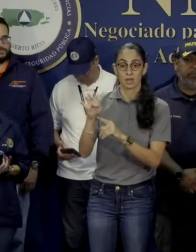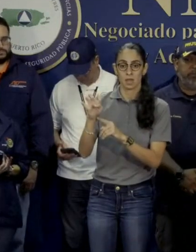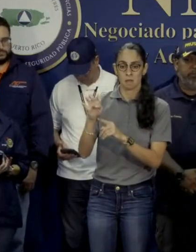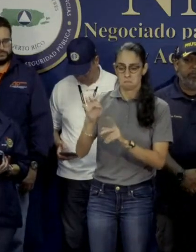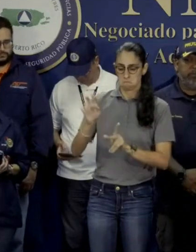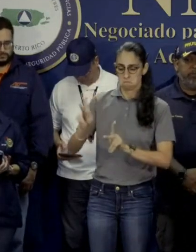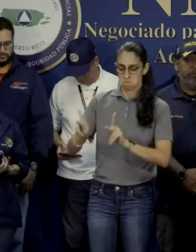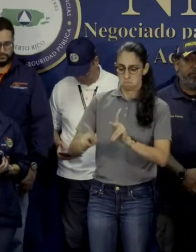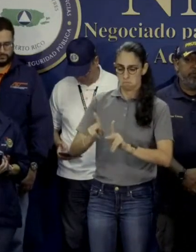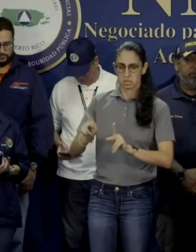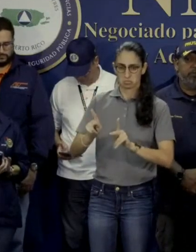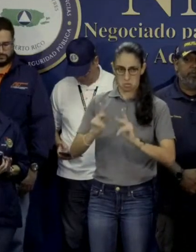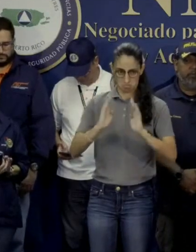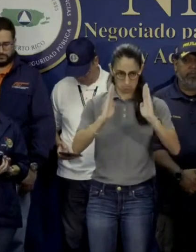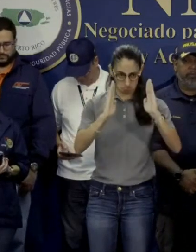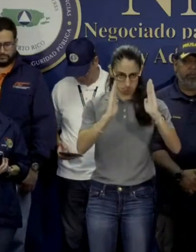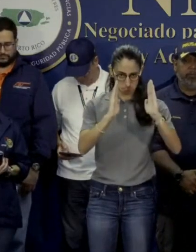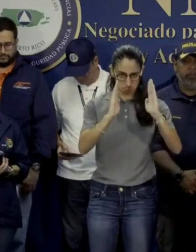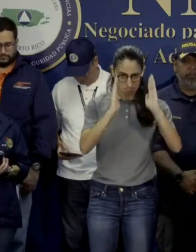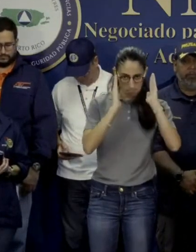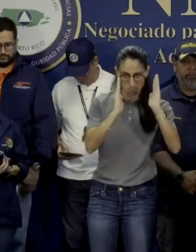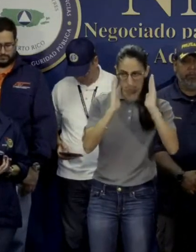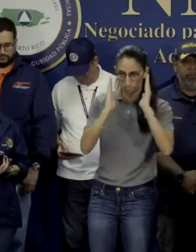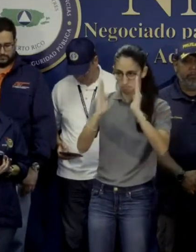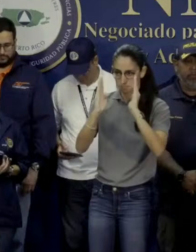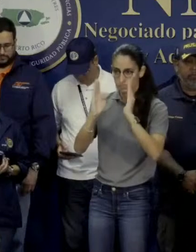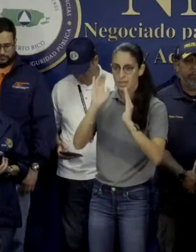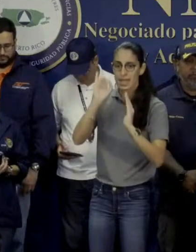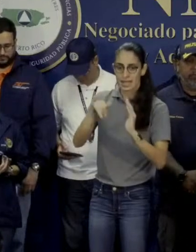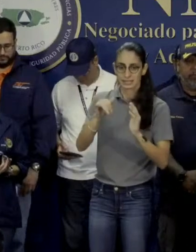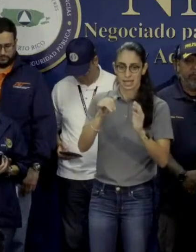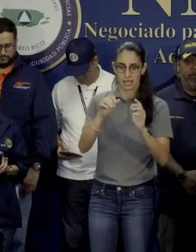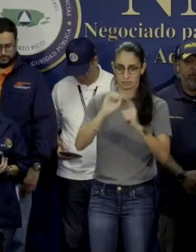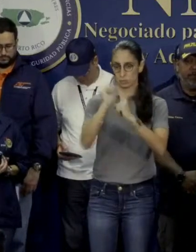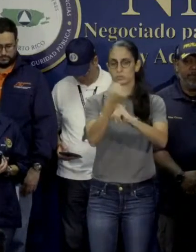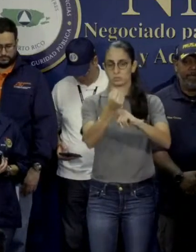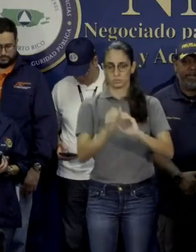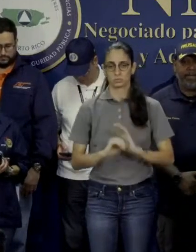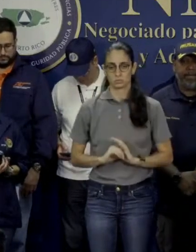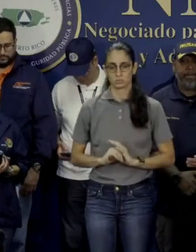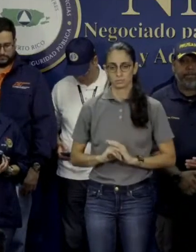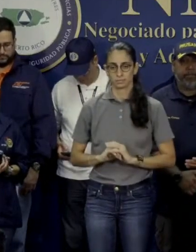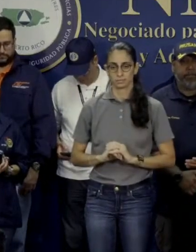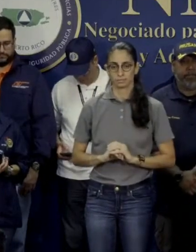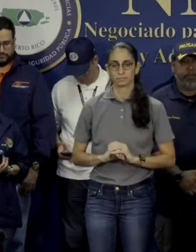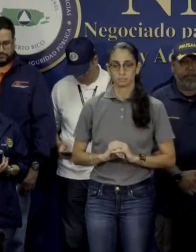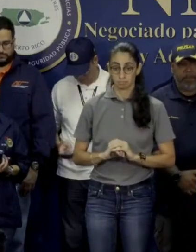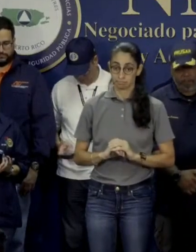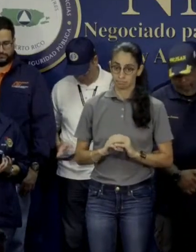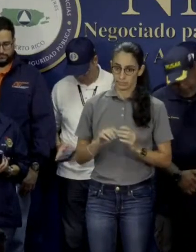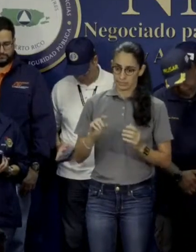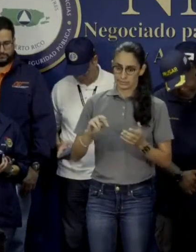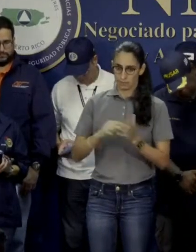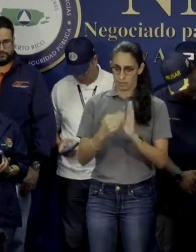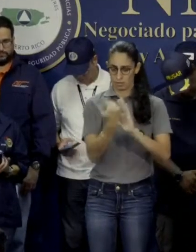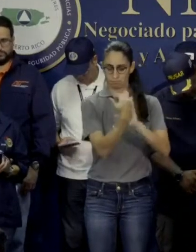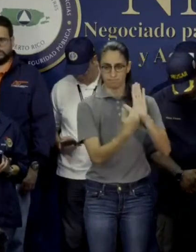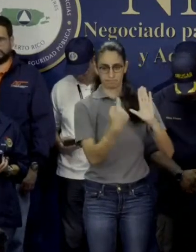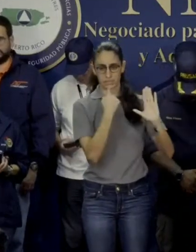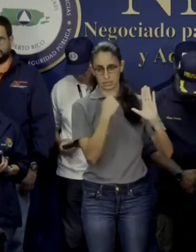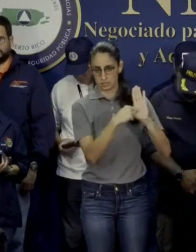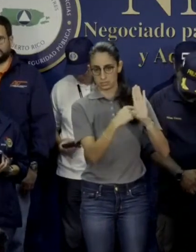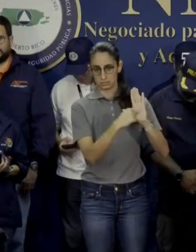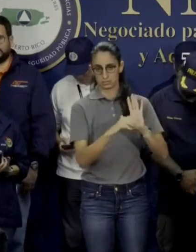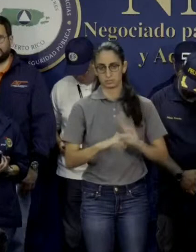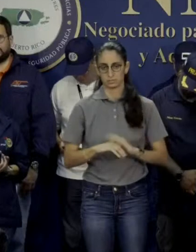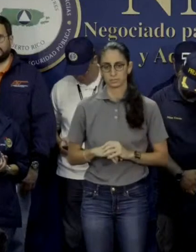oficiales dedicados exclusivamente a esta respuesta. Y eso habla por sí solo. En el caso de